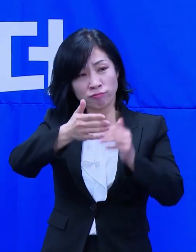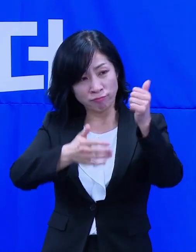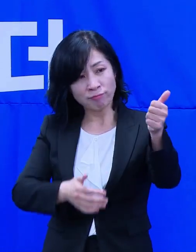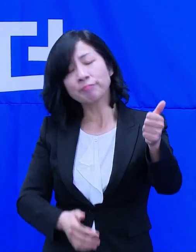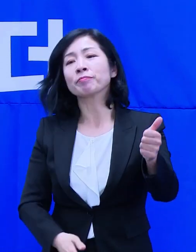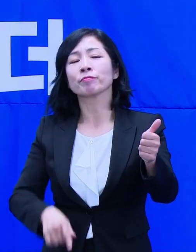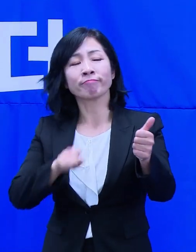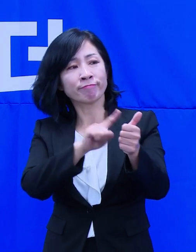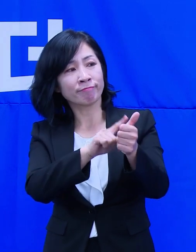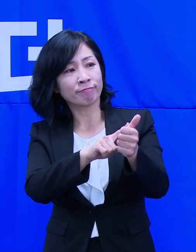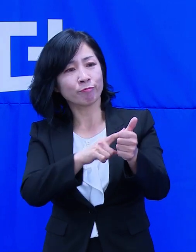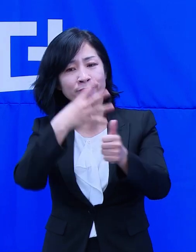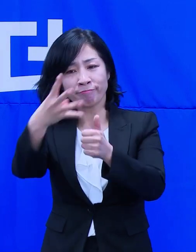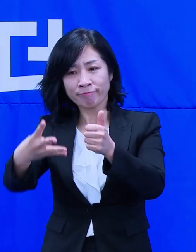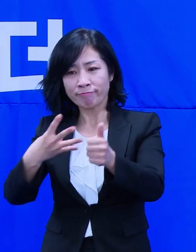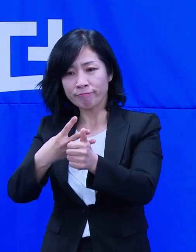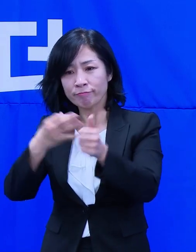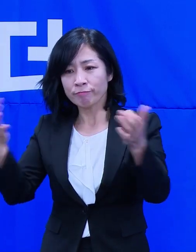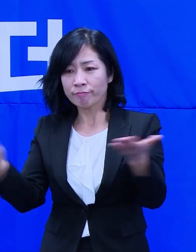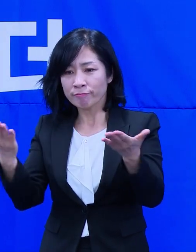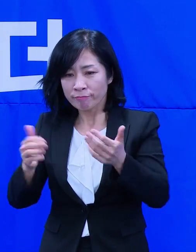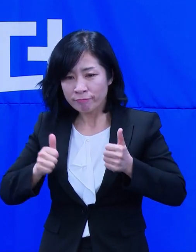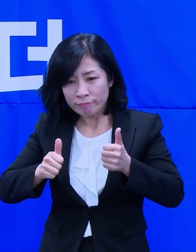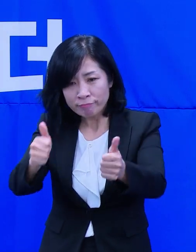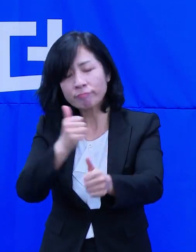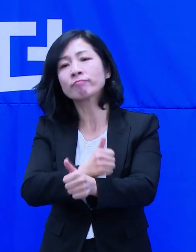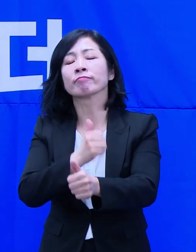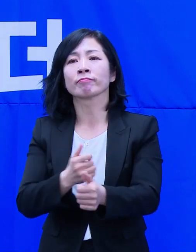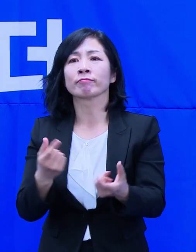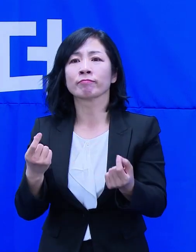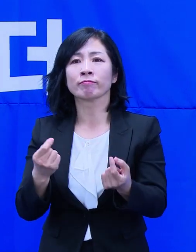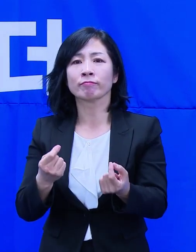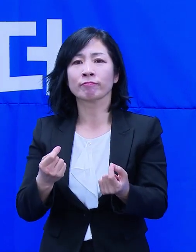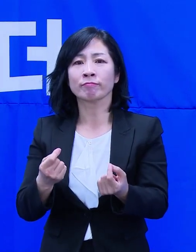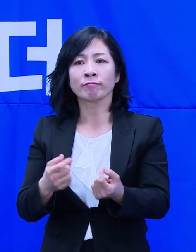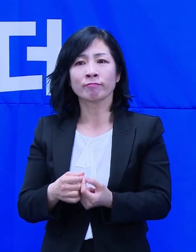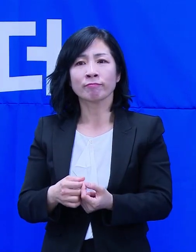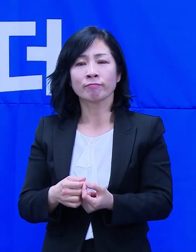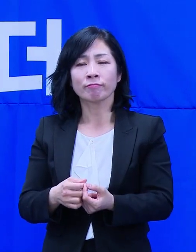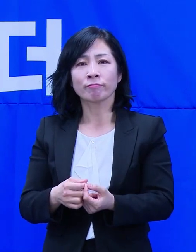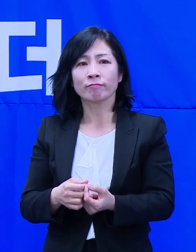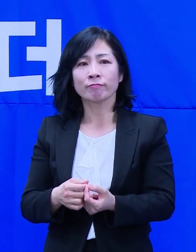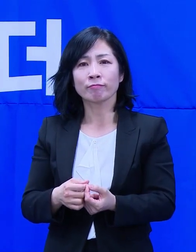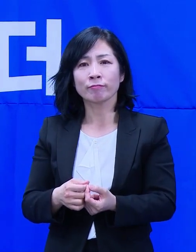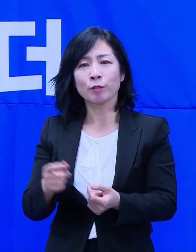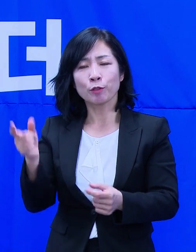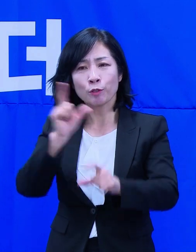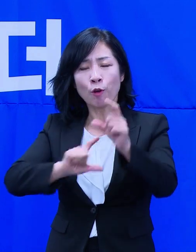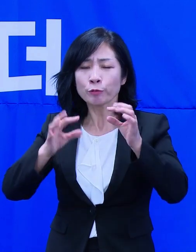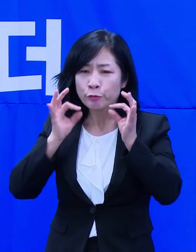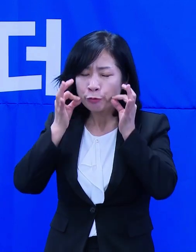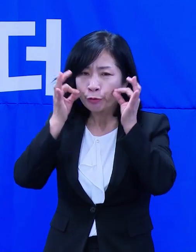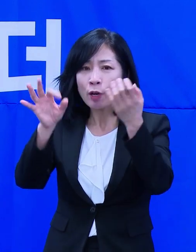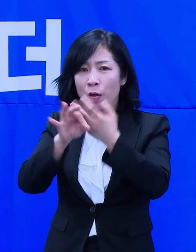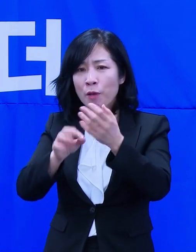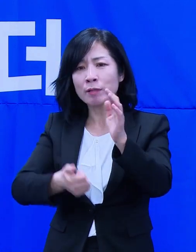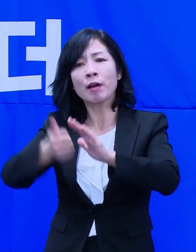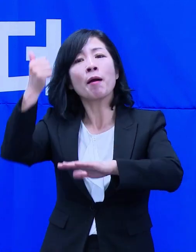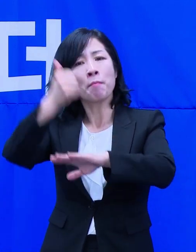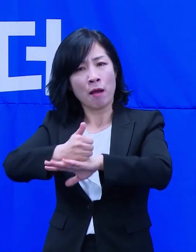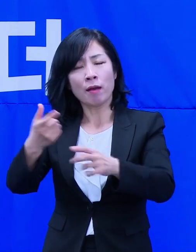그래도 4년 동안 일 열심히 한 것 같아. 여론이 그래도 조금만 더 노력하면 당선될 것